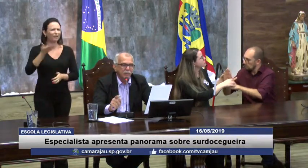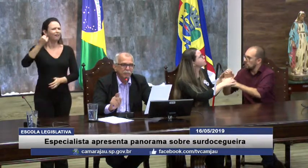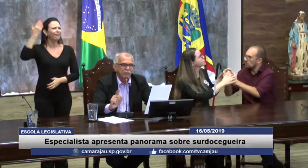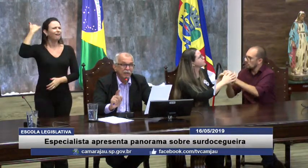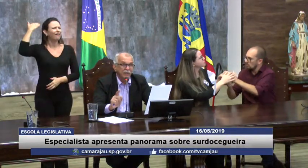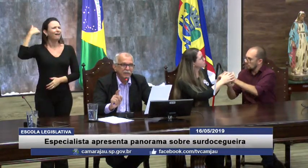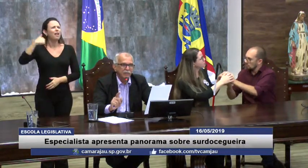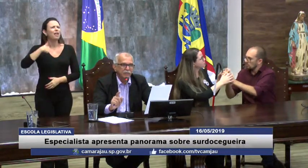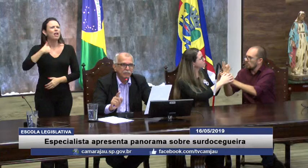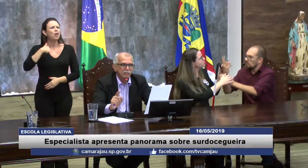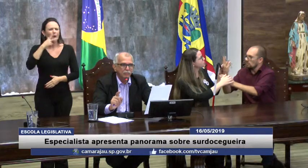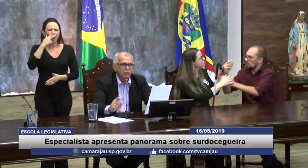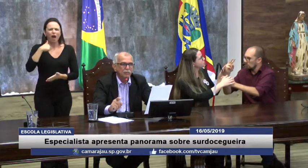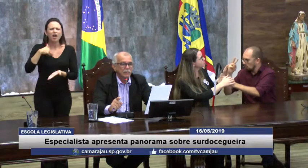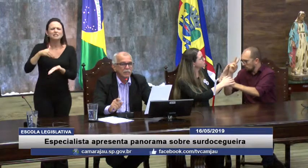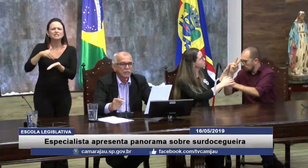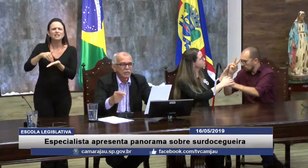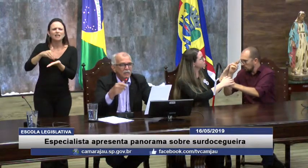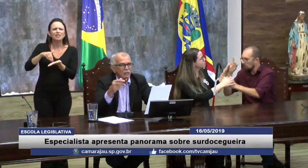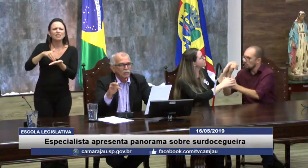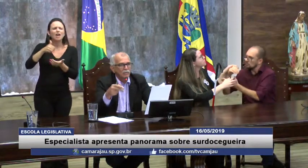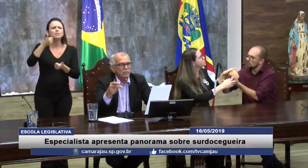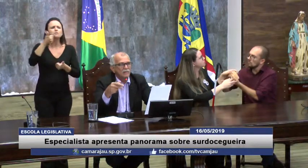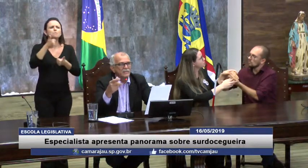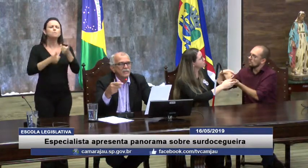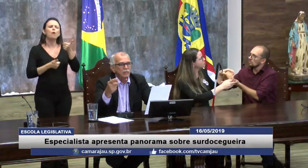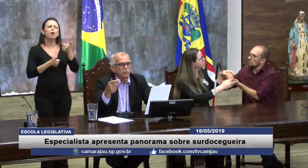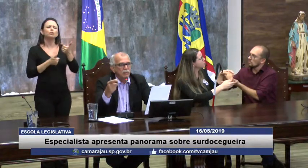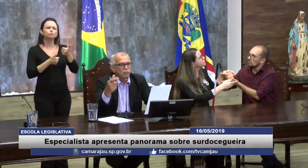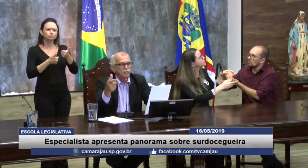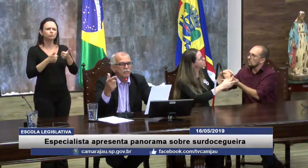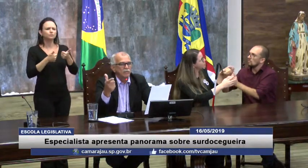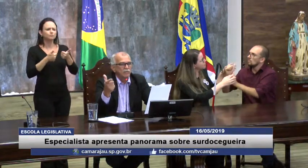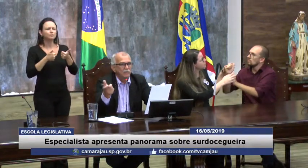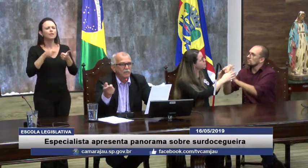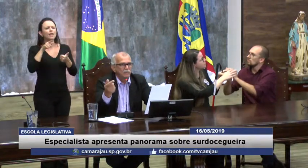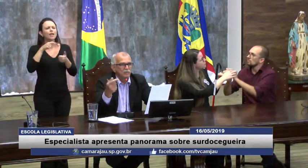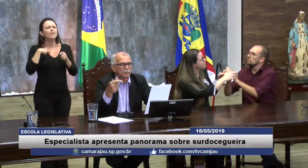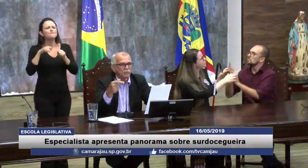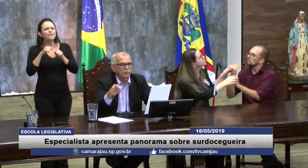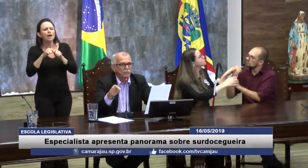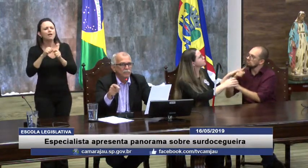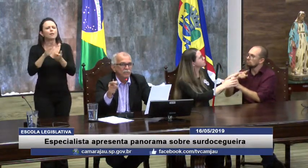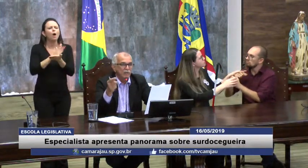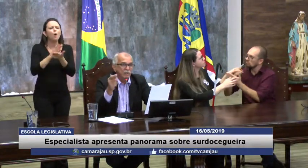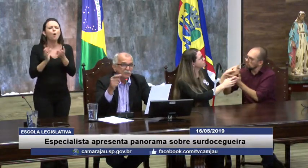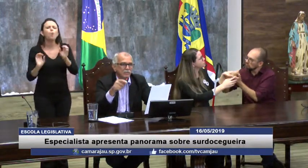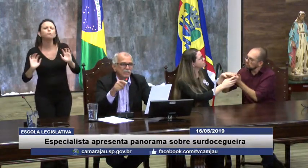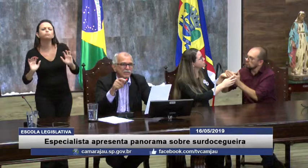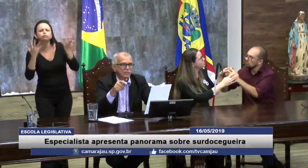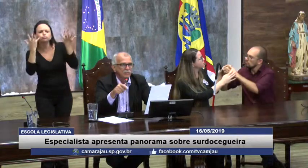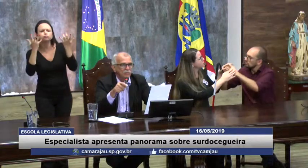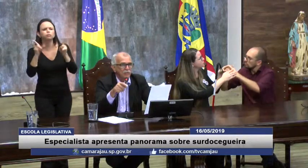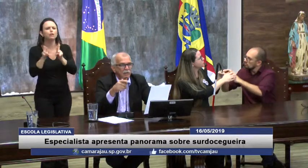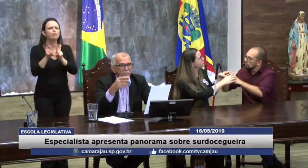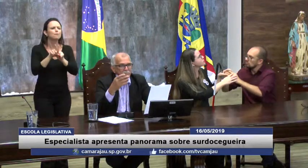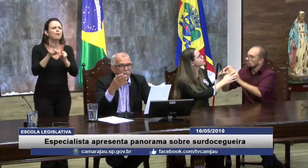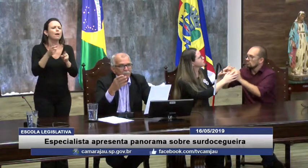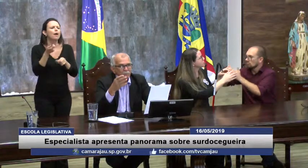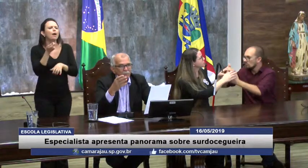me lembro, secretário de esportes, e nós fazíamos alguns eventos esportivos e a